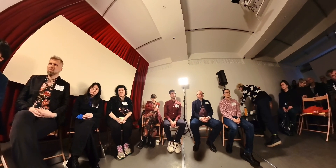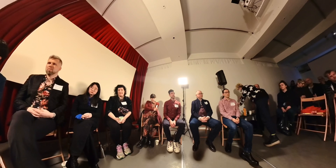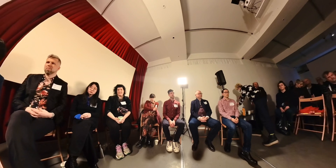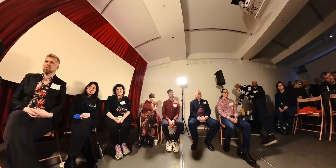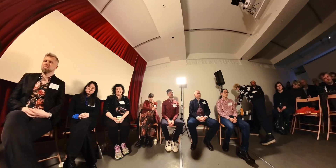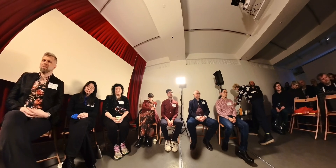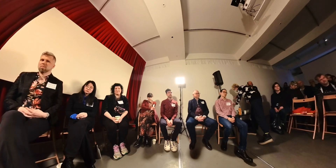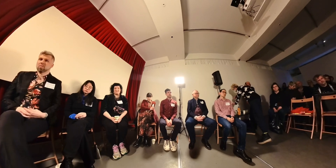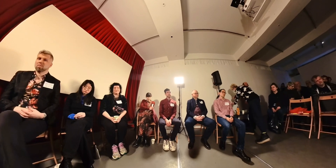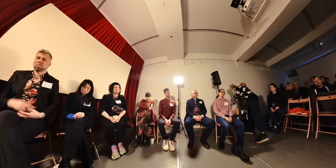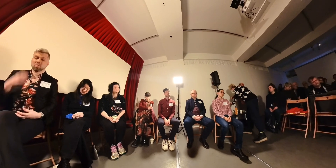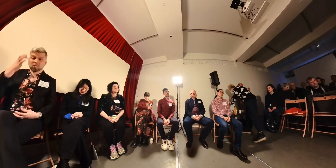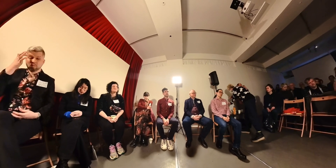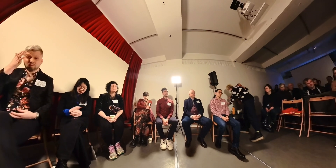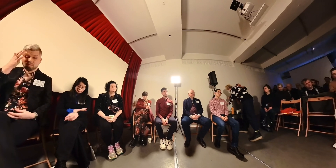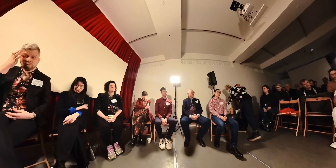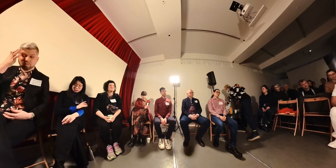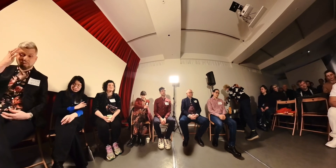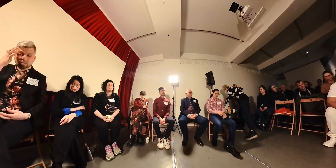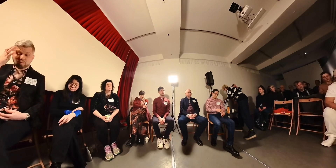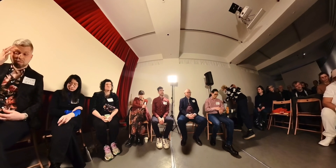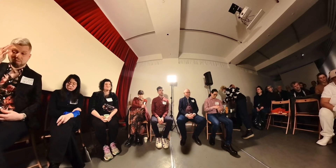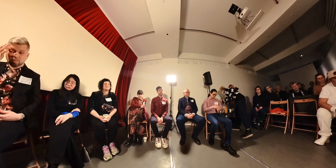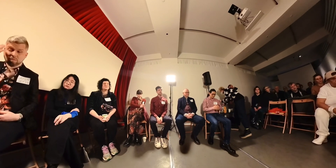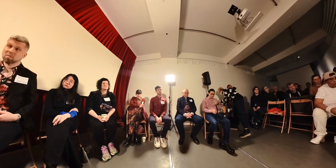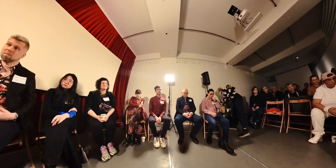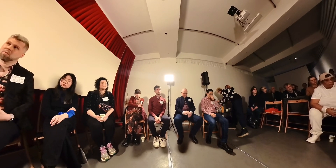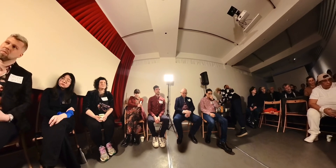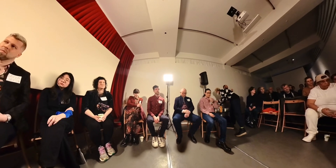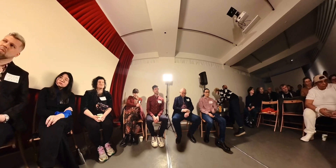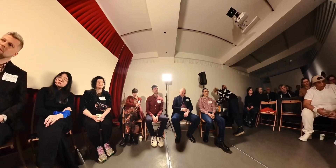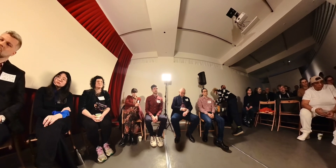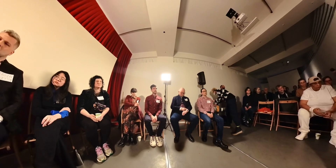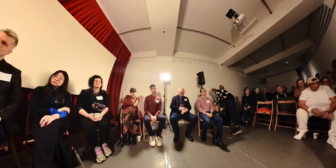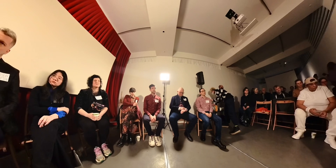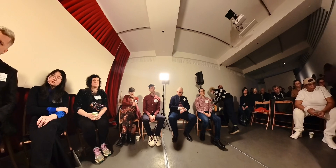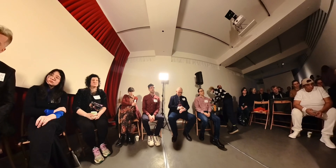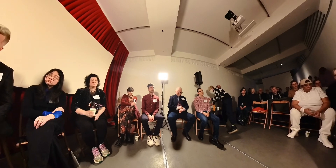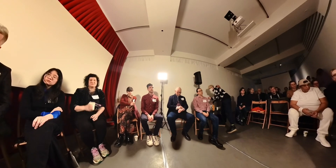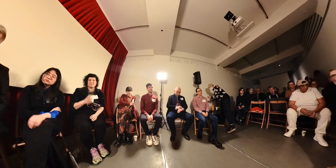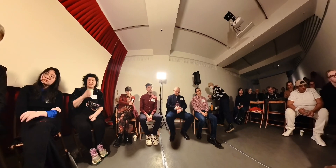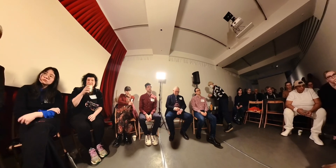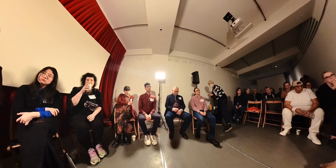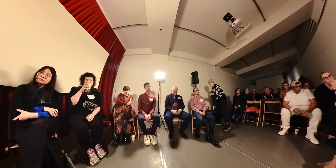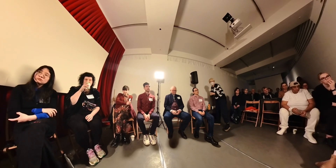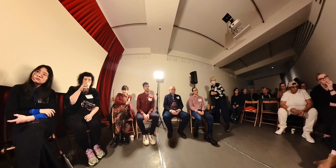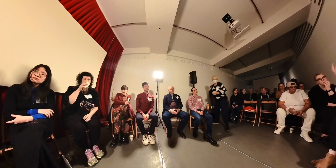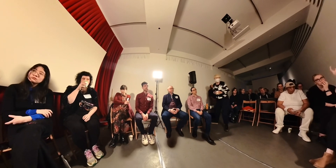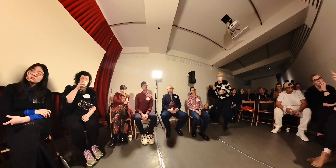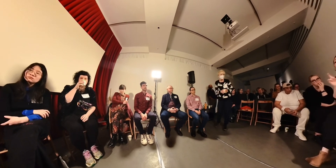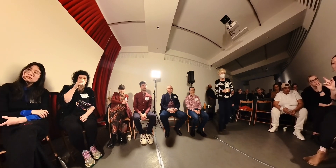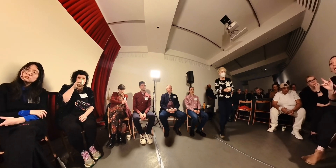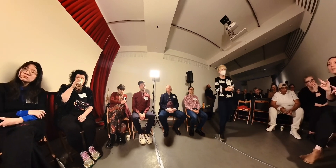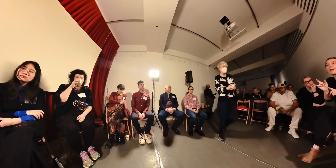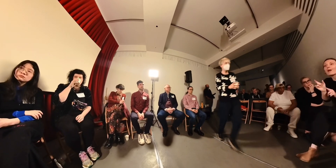našeho prostoru časového takové pomůcky, jak to nějak jako orámovat. Samozřejmě ty